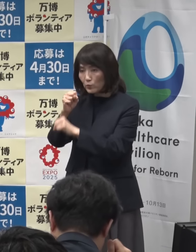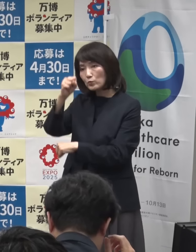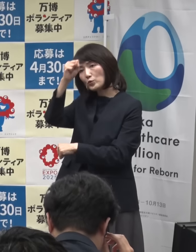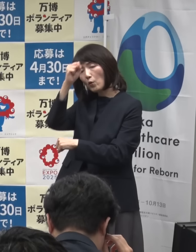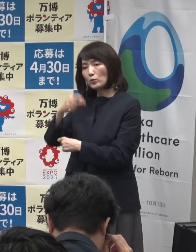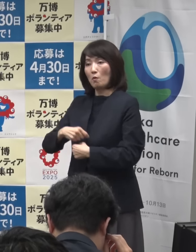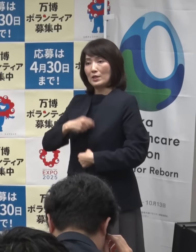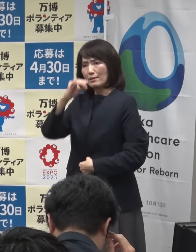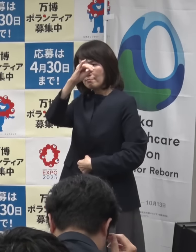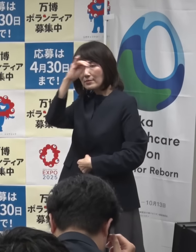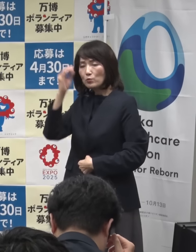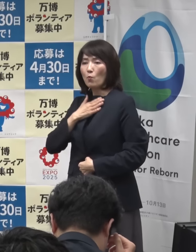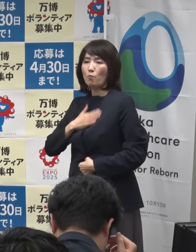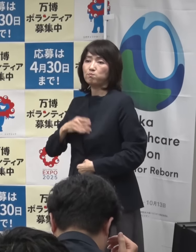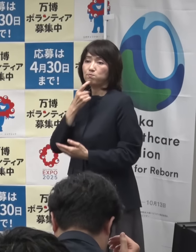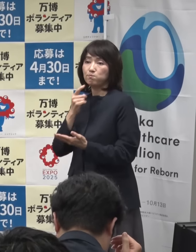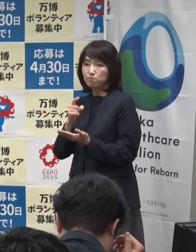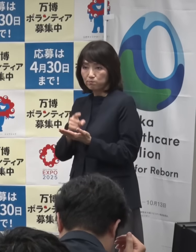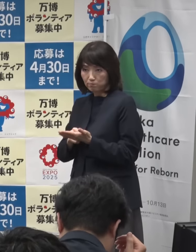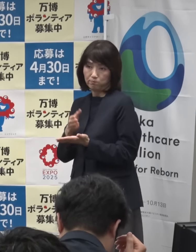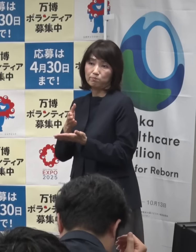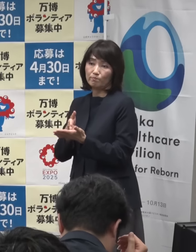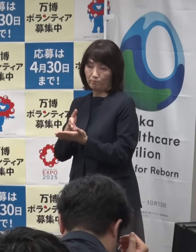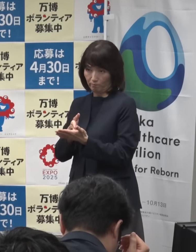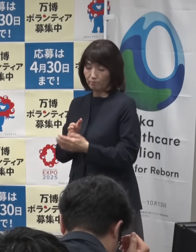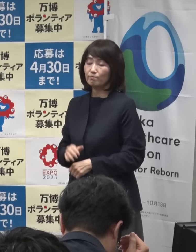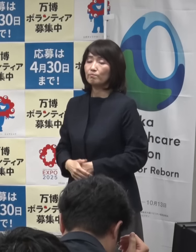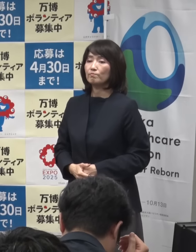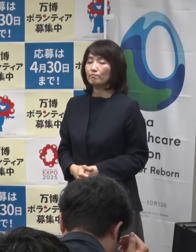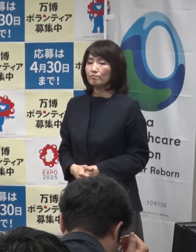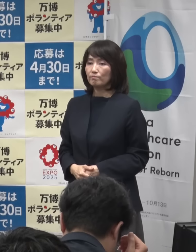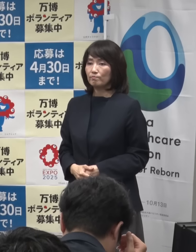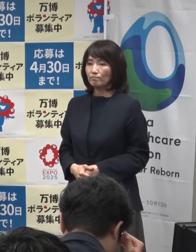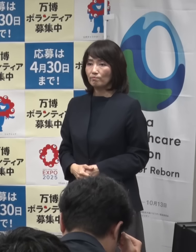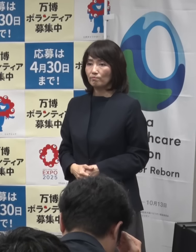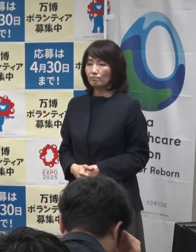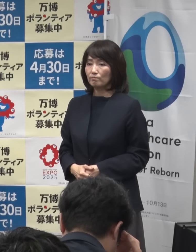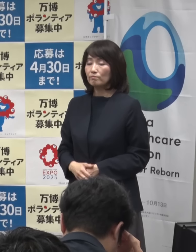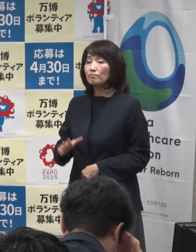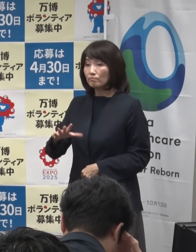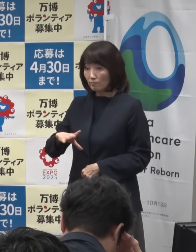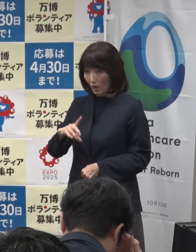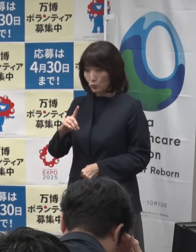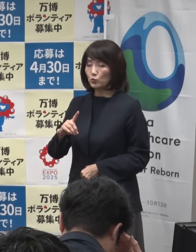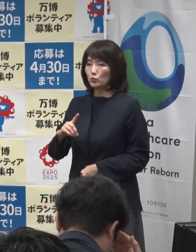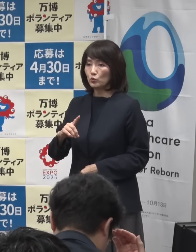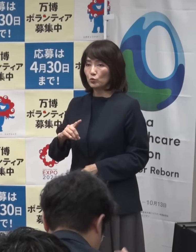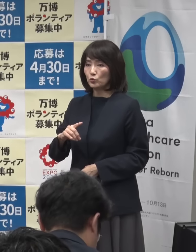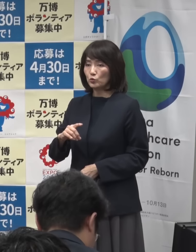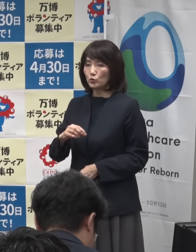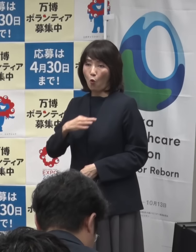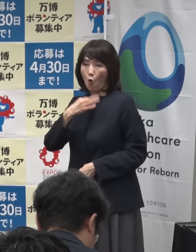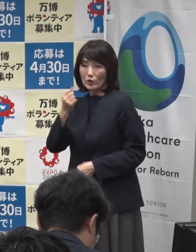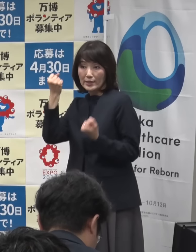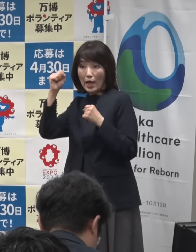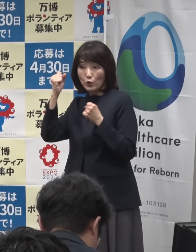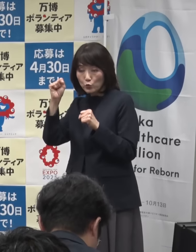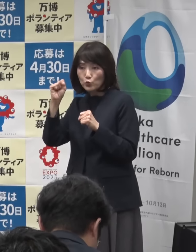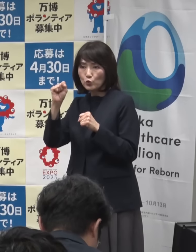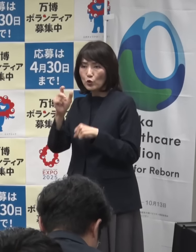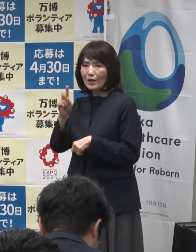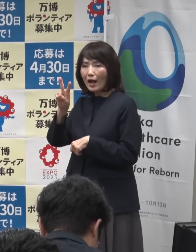を分かりやすく伝えていこうというふうに考えています。まず声優の方、